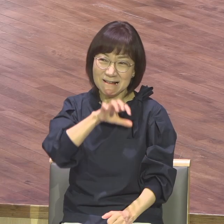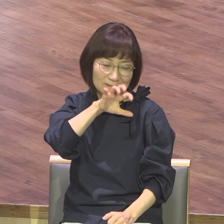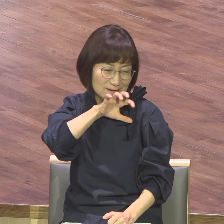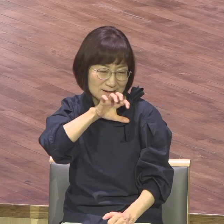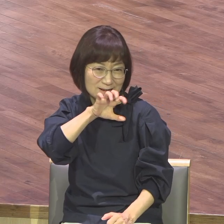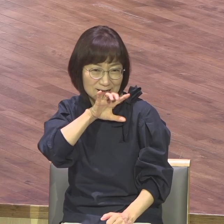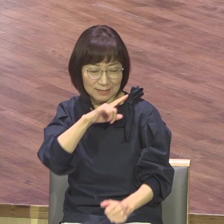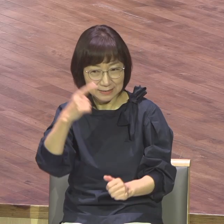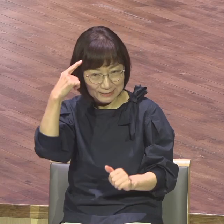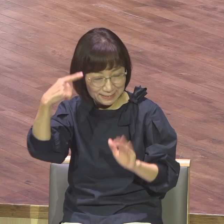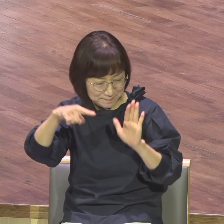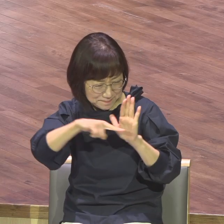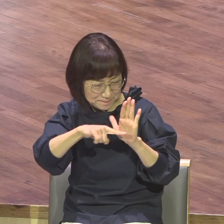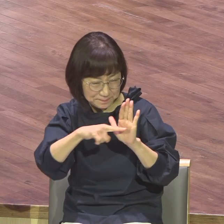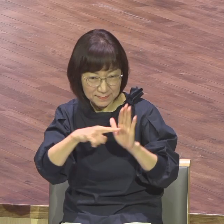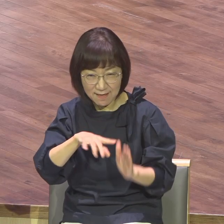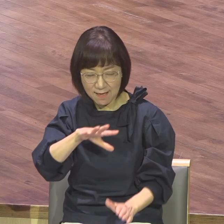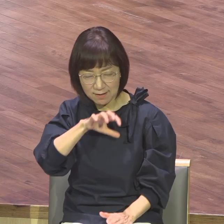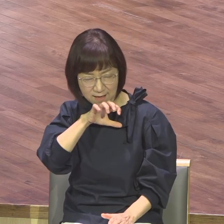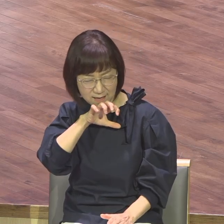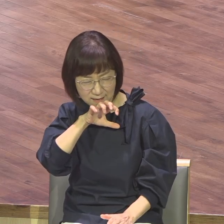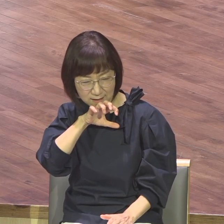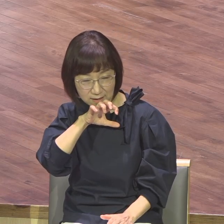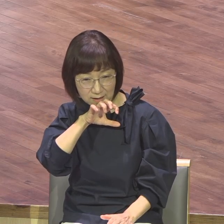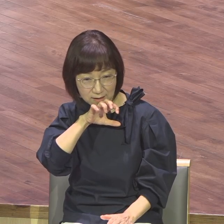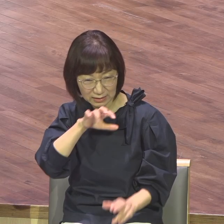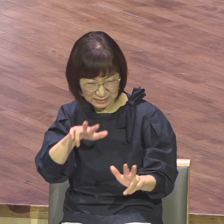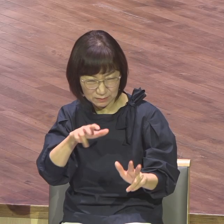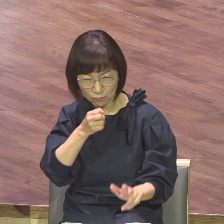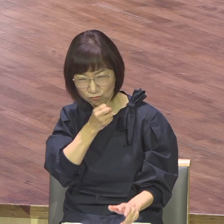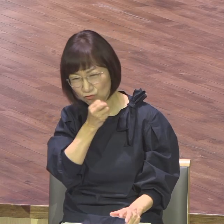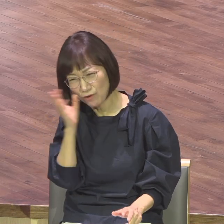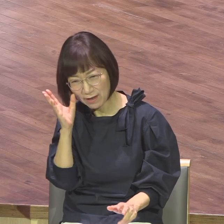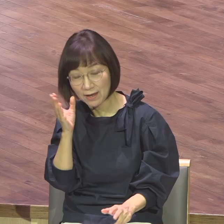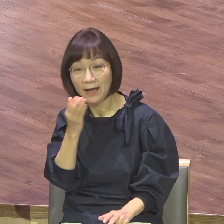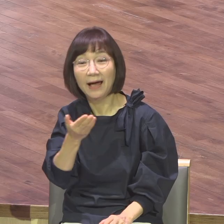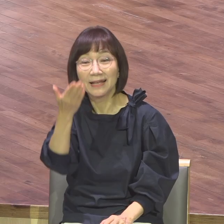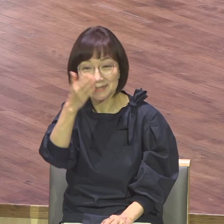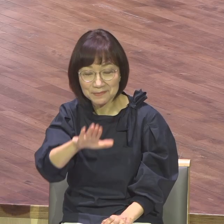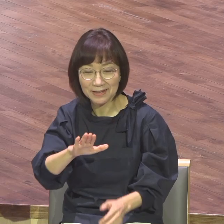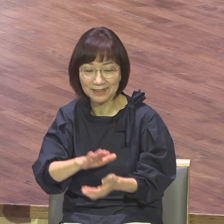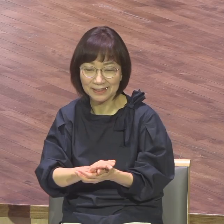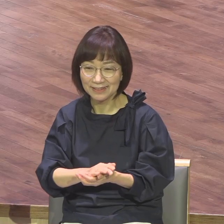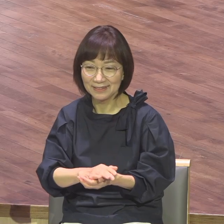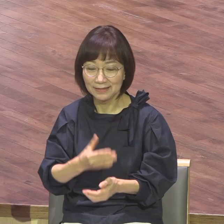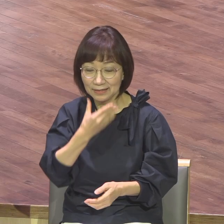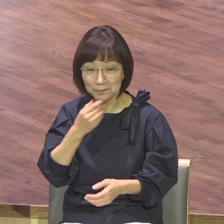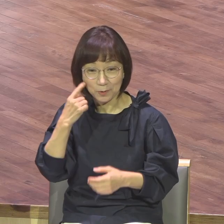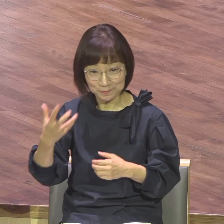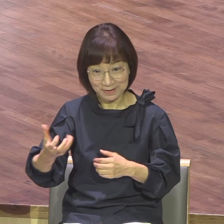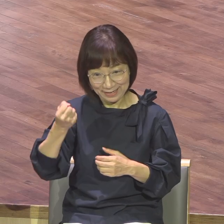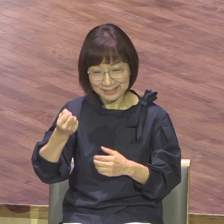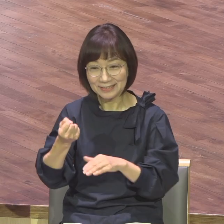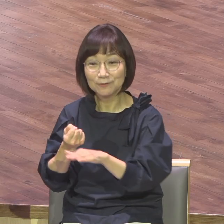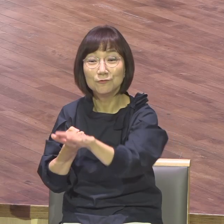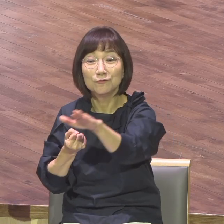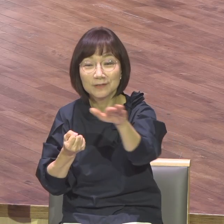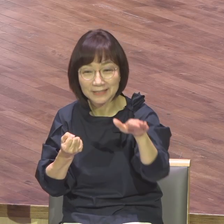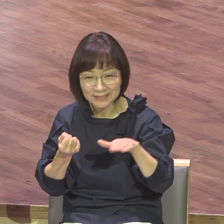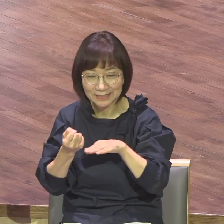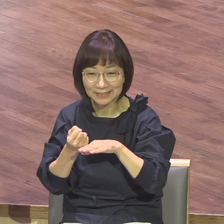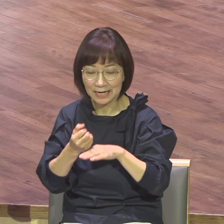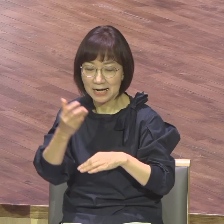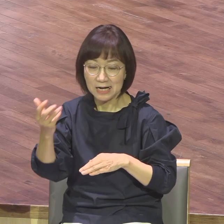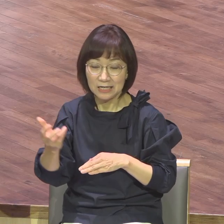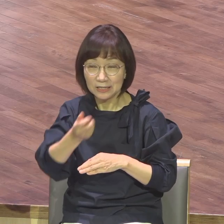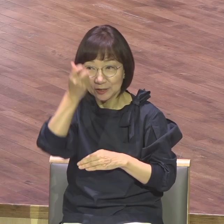네거티브로 그렇게 장식을 하는 환경이지만은 복음 같이 누리, 성령의 사람은 여기서